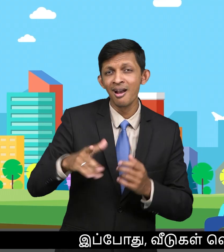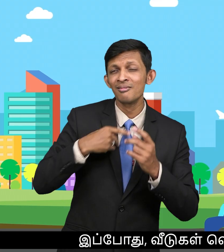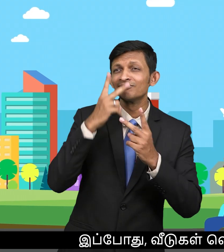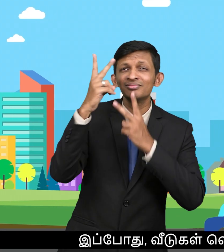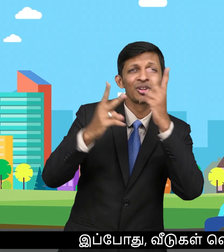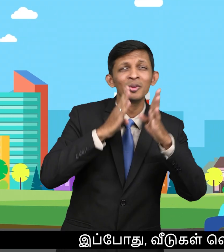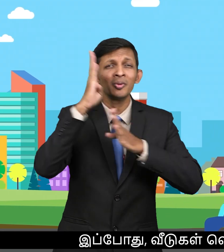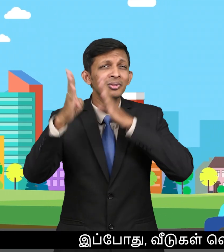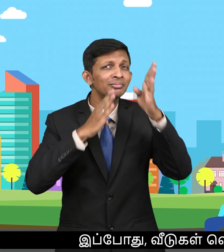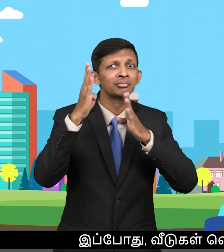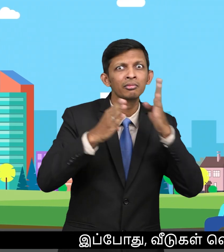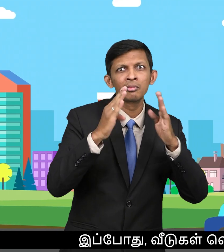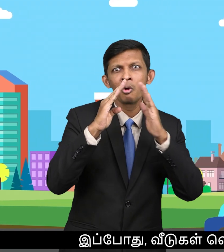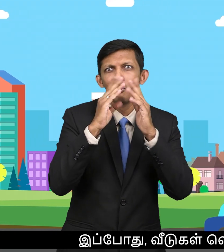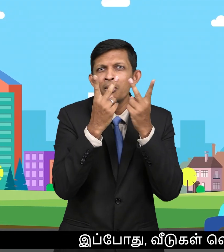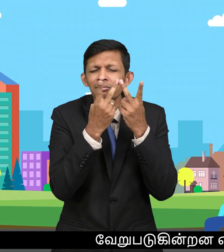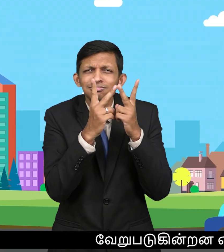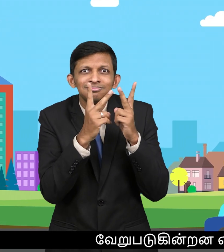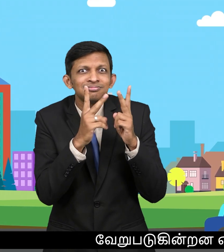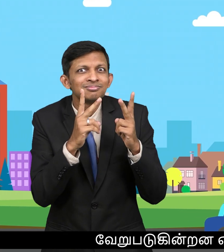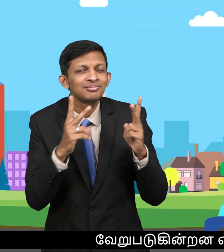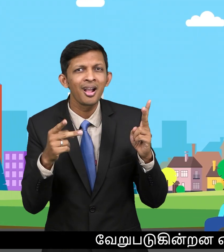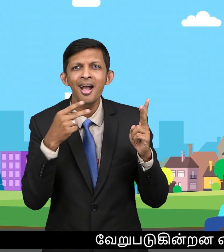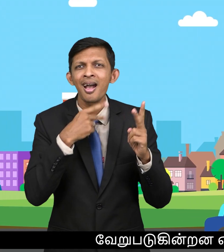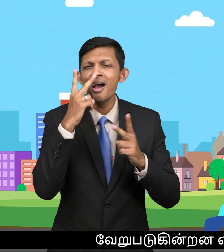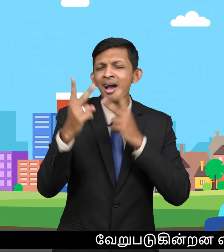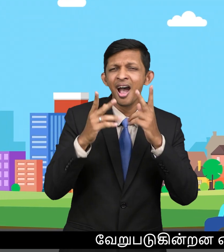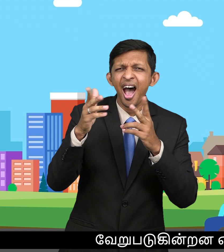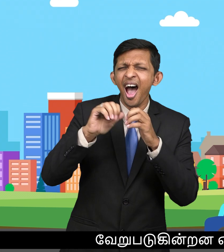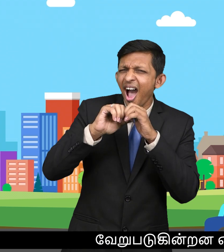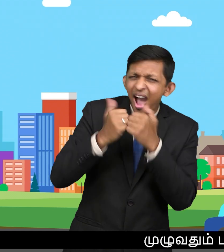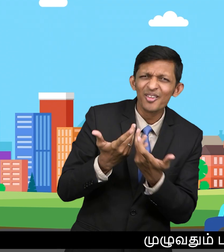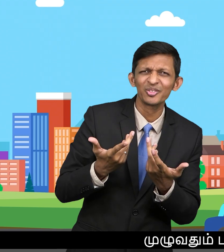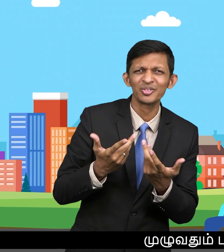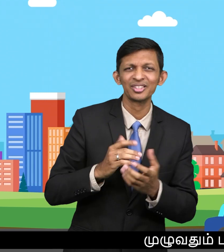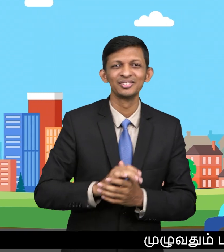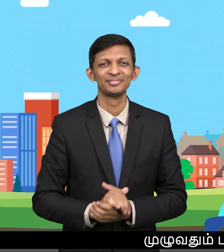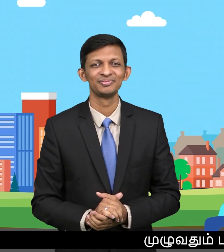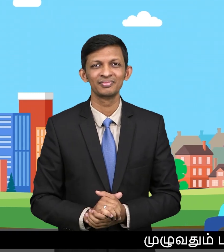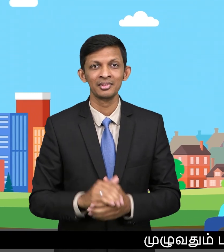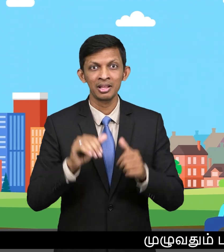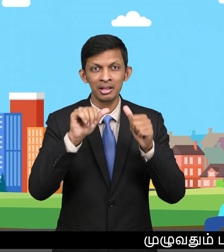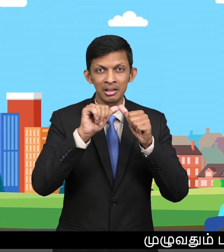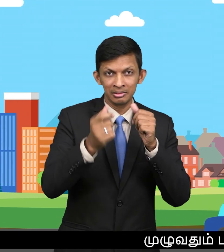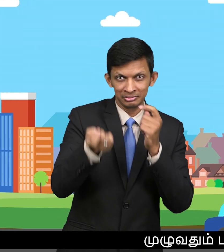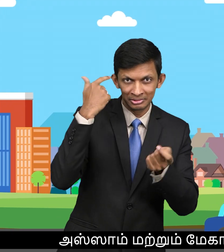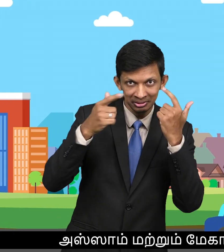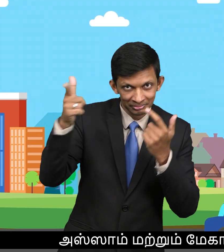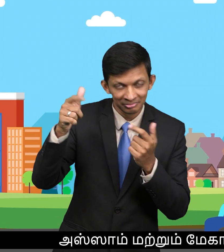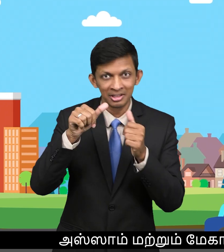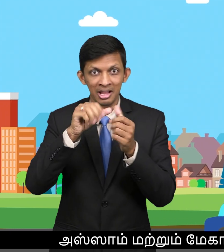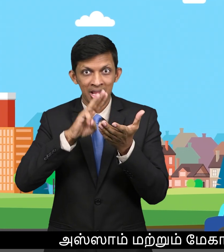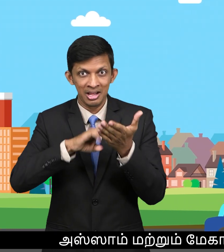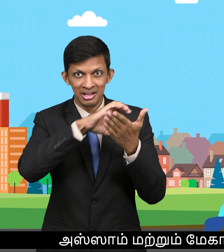இப்போது வீடுகள் வெவ்வேறு இடங்களில் எவ்வாறு வேறுபடுகின்றன என்பதை பார்க்க இந்தியா முழுவதும் பயணம் செய்வோம்.